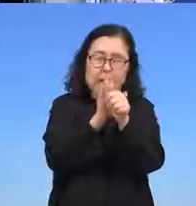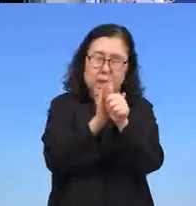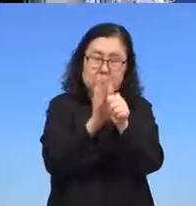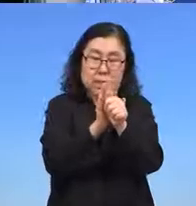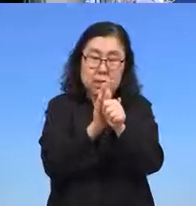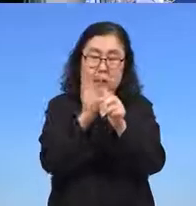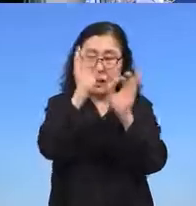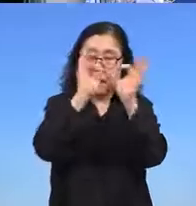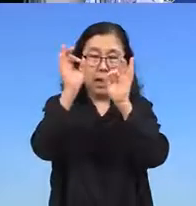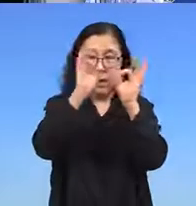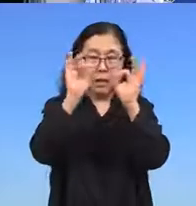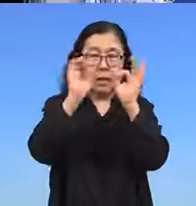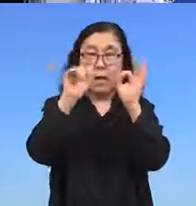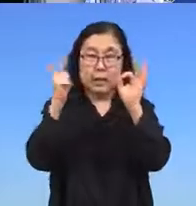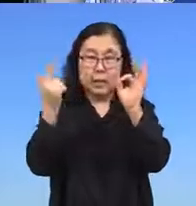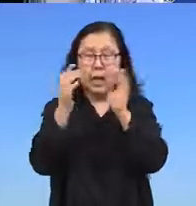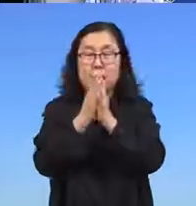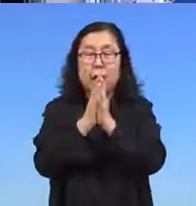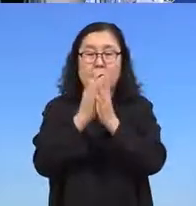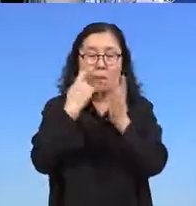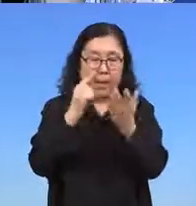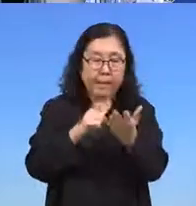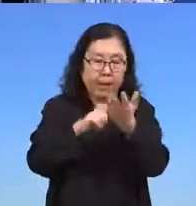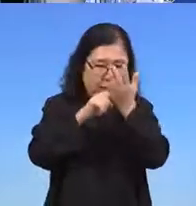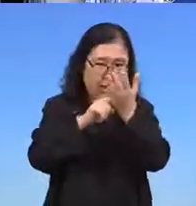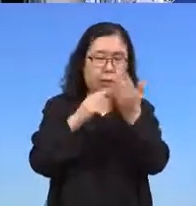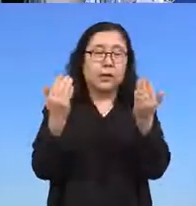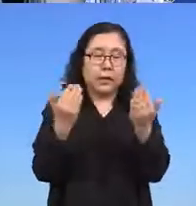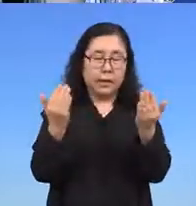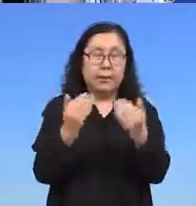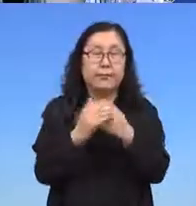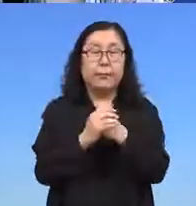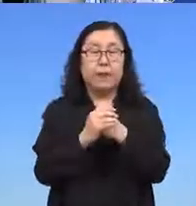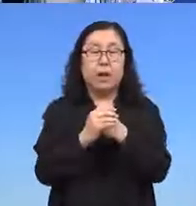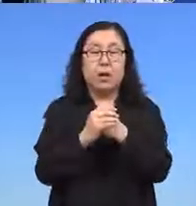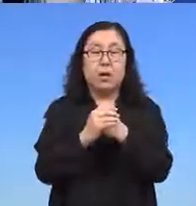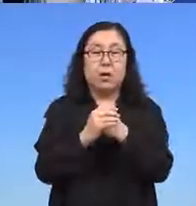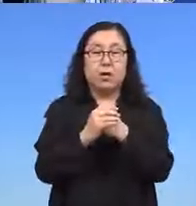위안은 찾아오는 게 아니라 발견하는 일에 가깝다.